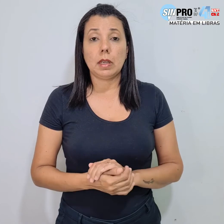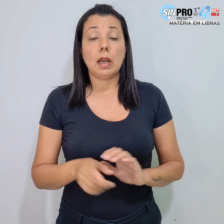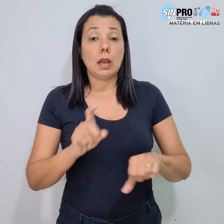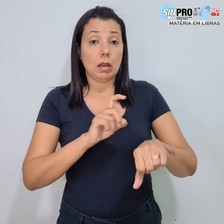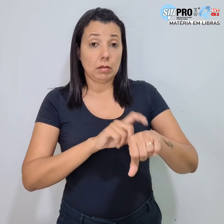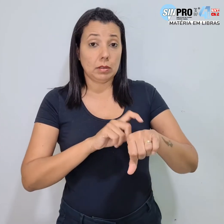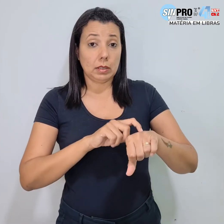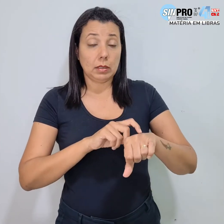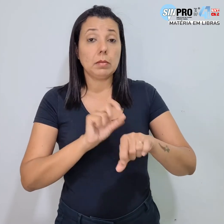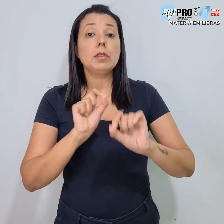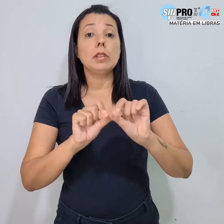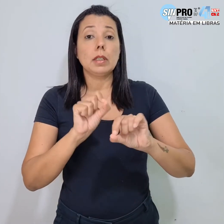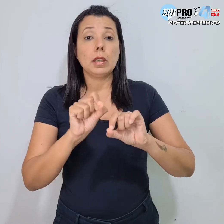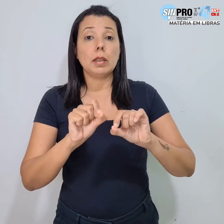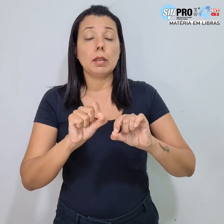aos tempos de empreguismo,